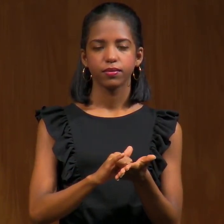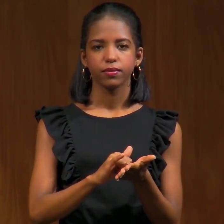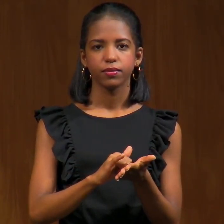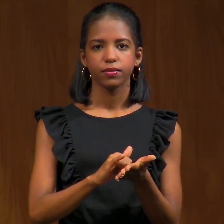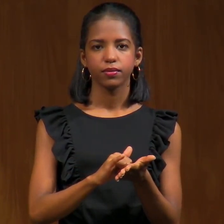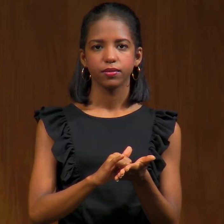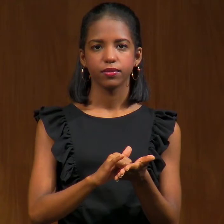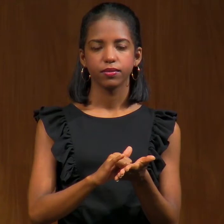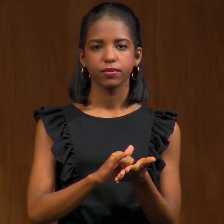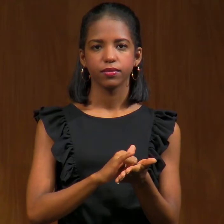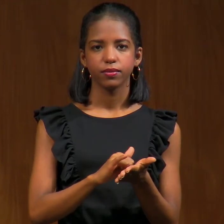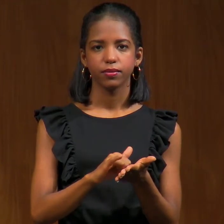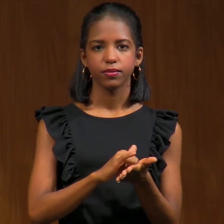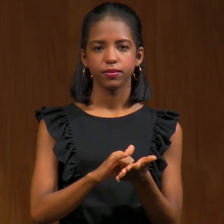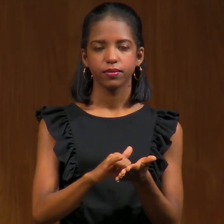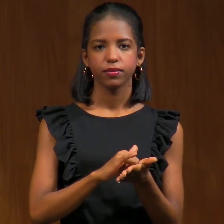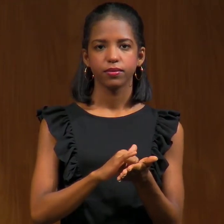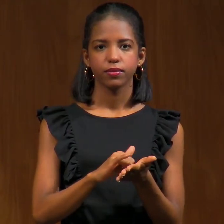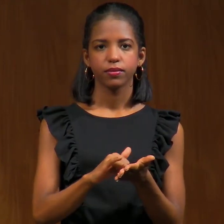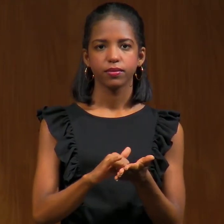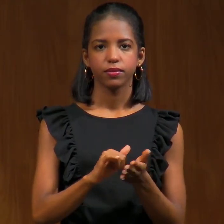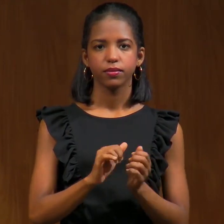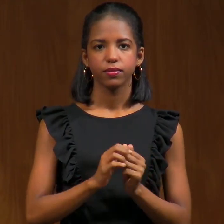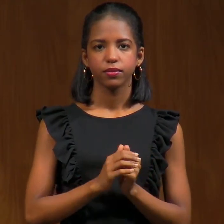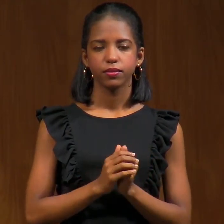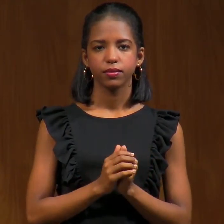Nueva York. New Jersey.